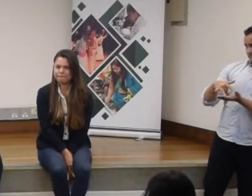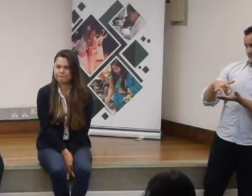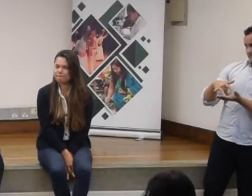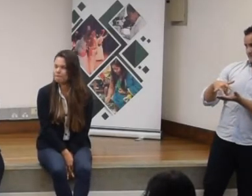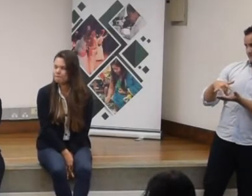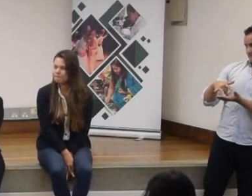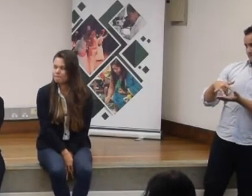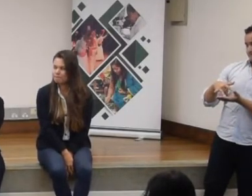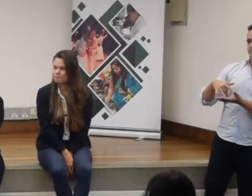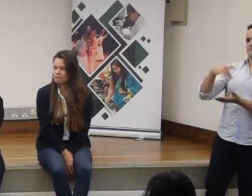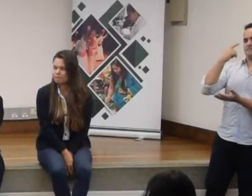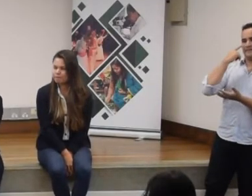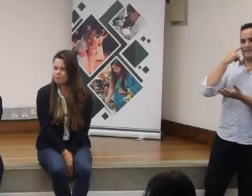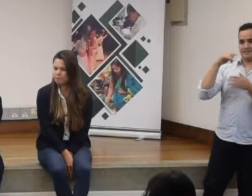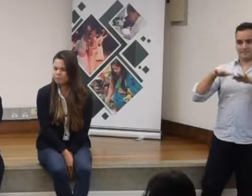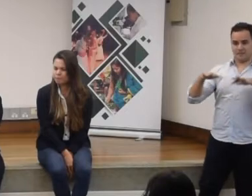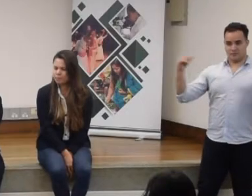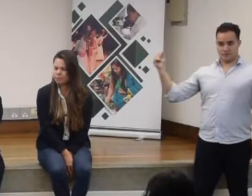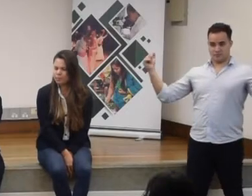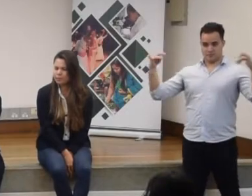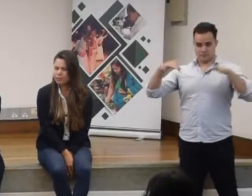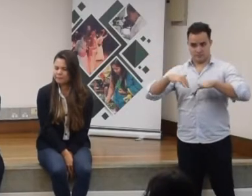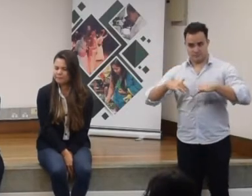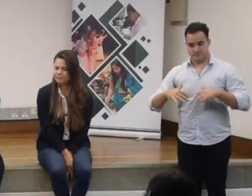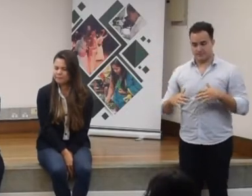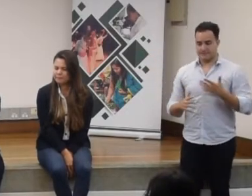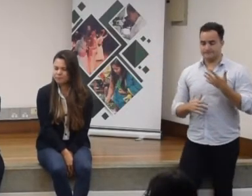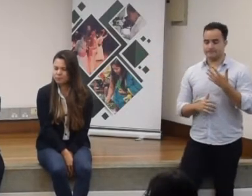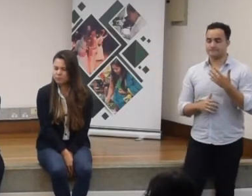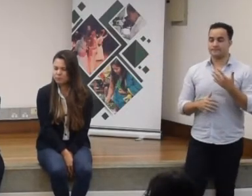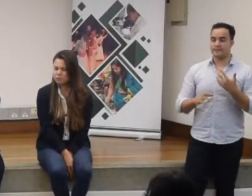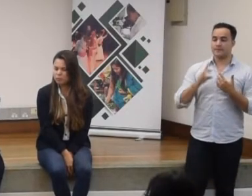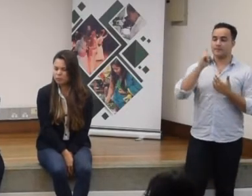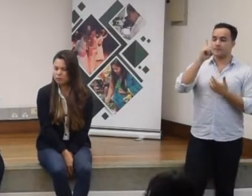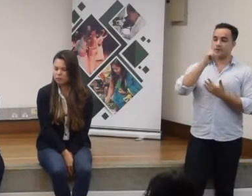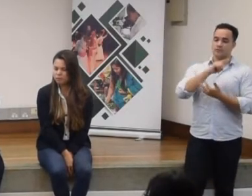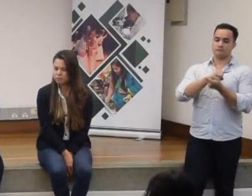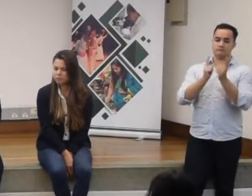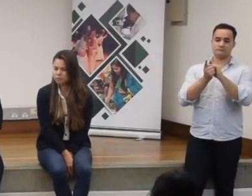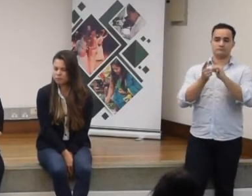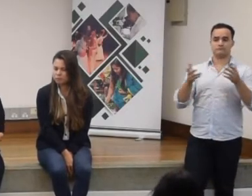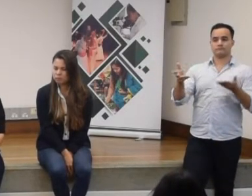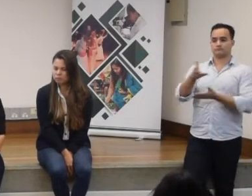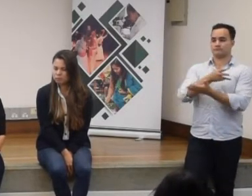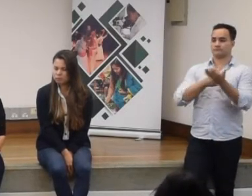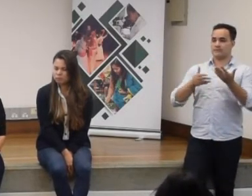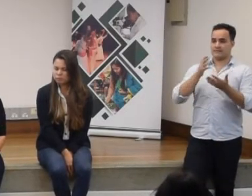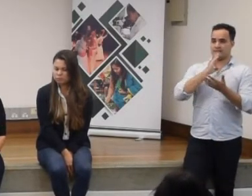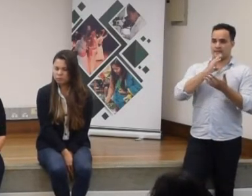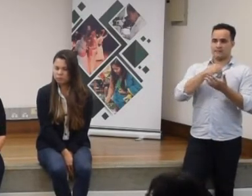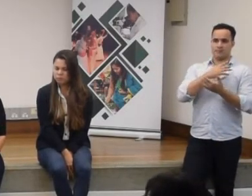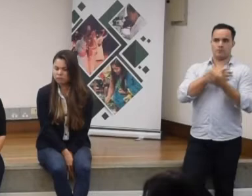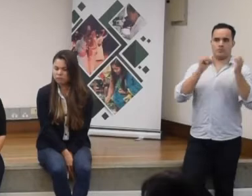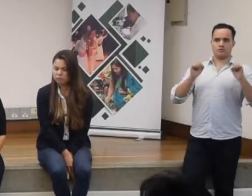ser puente entre varias cosas. Primero es el espacio en el cual tendríamos opción de reunirnos con